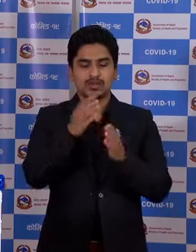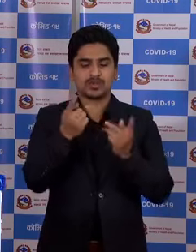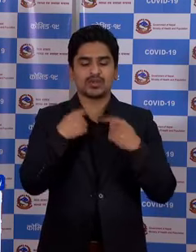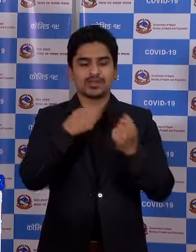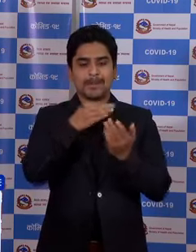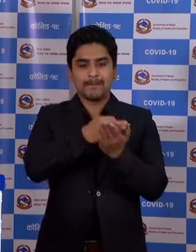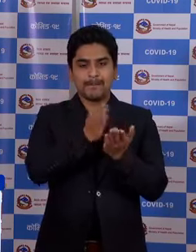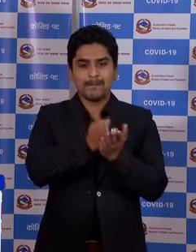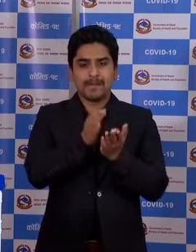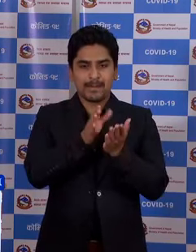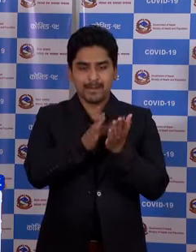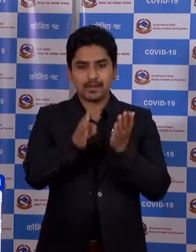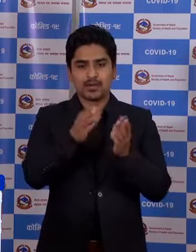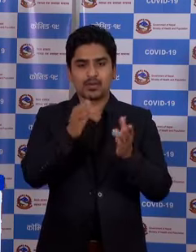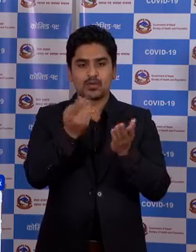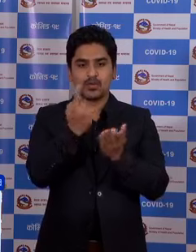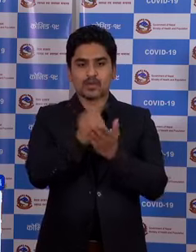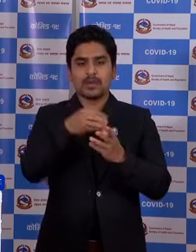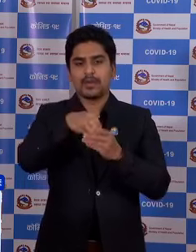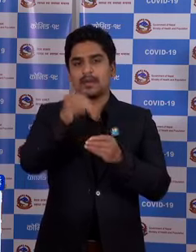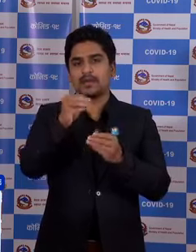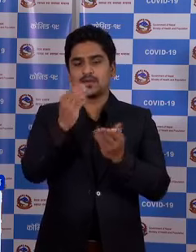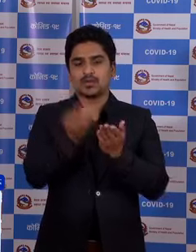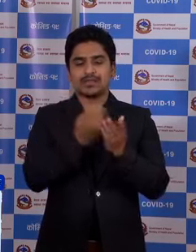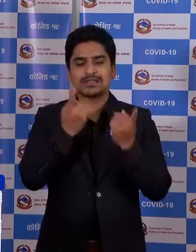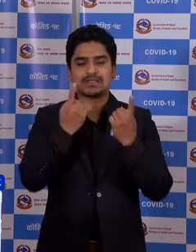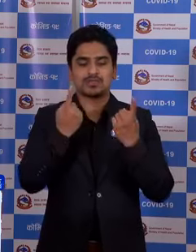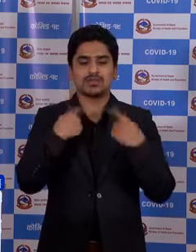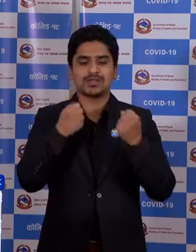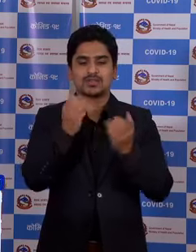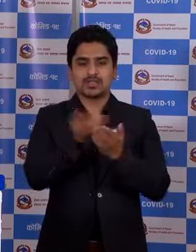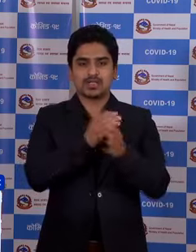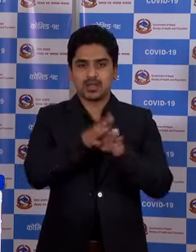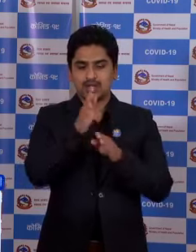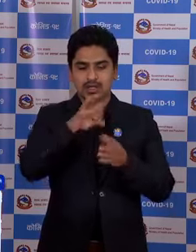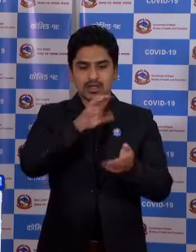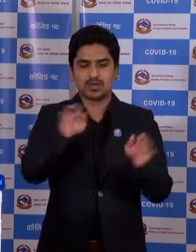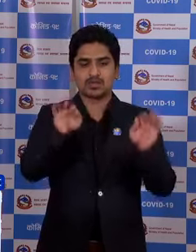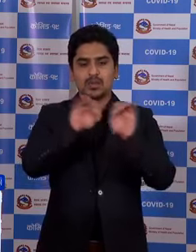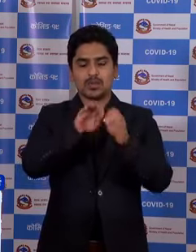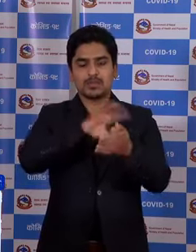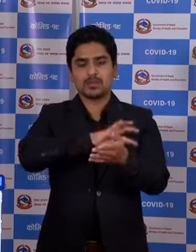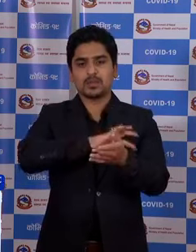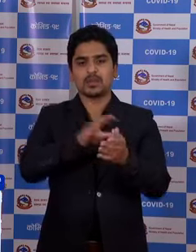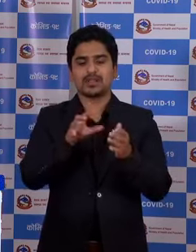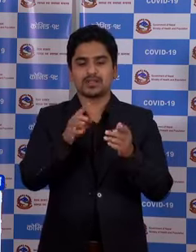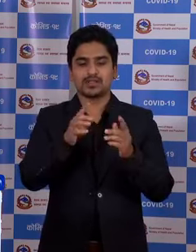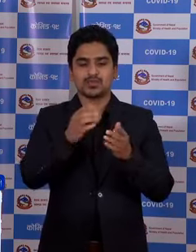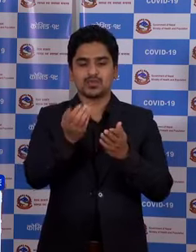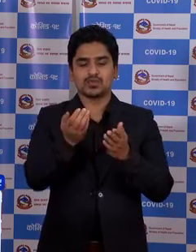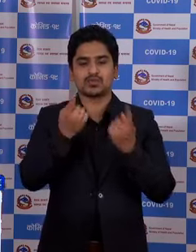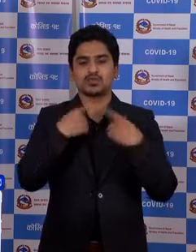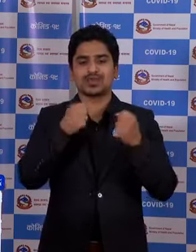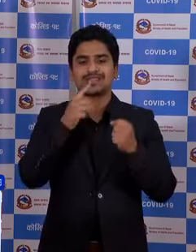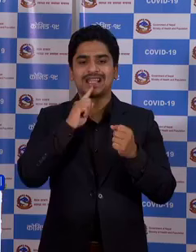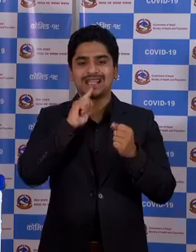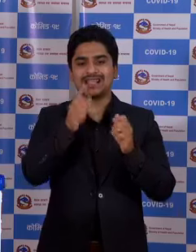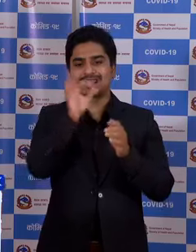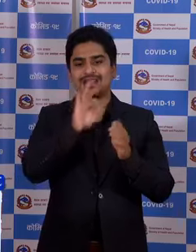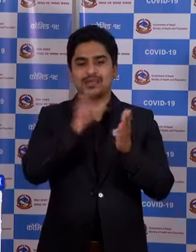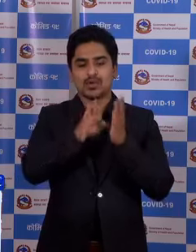विभागबाट र उपत्यका बाहिरका स्वास्थ्य संस्थाहरूले सम्बन्धित प्रदेश स्वास्थ्य निर्देशनालयबाट अनुमति